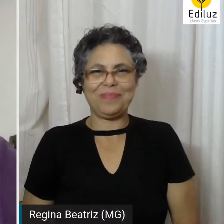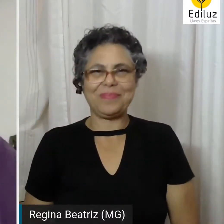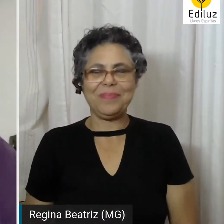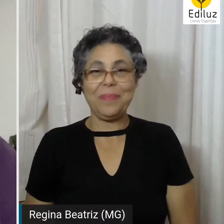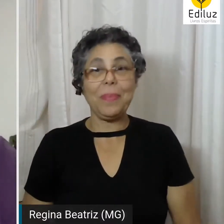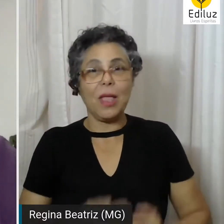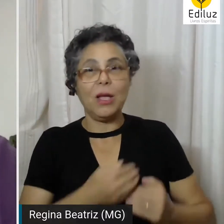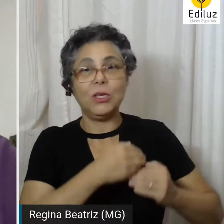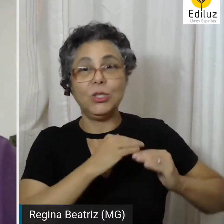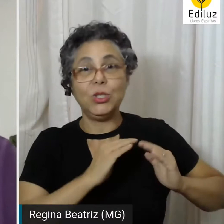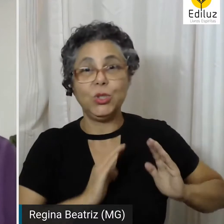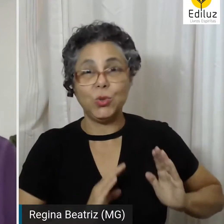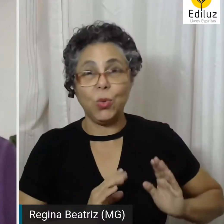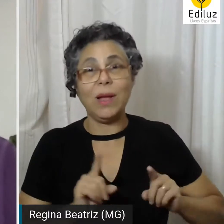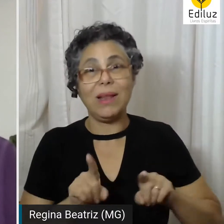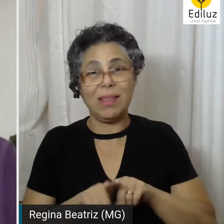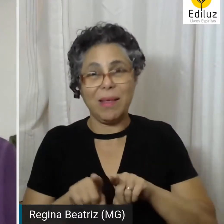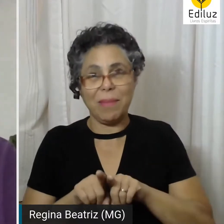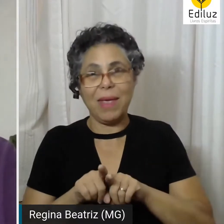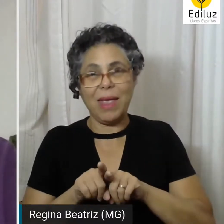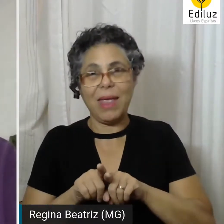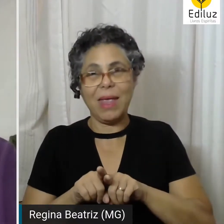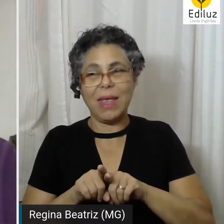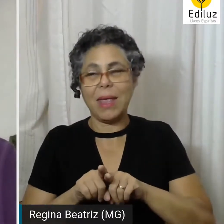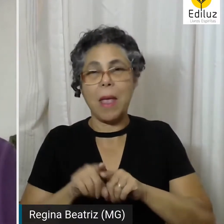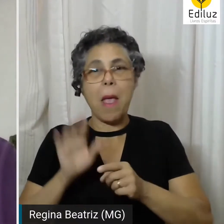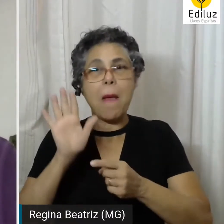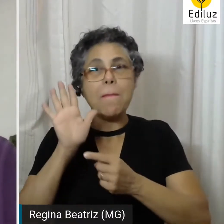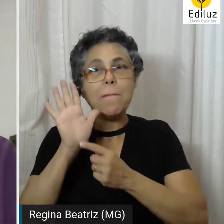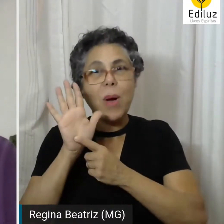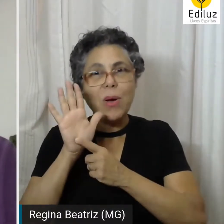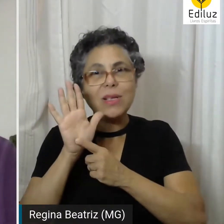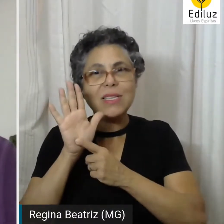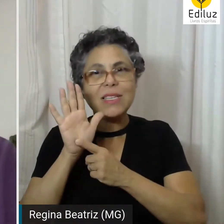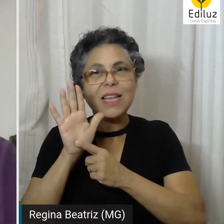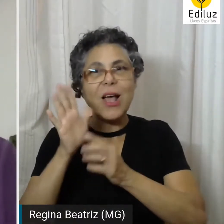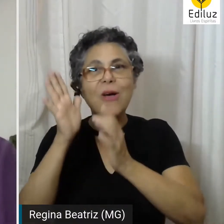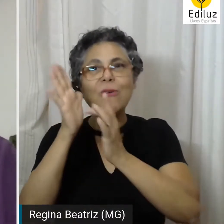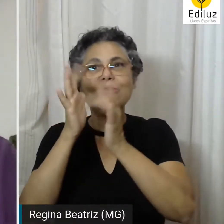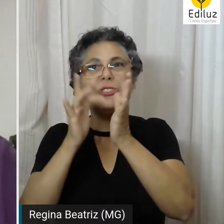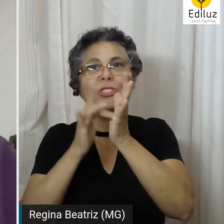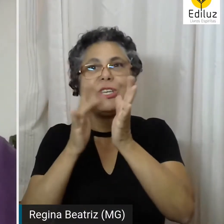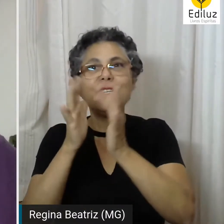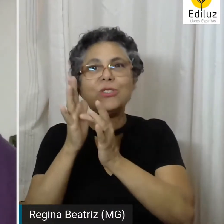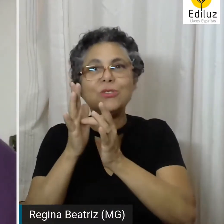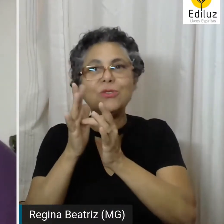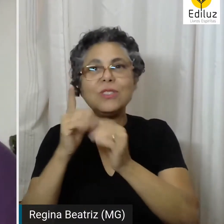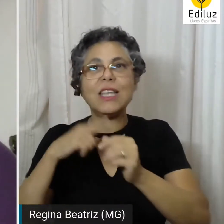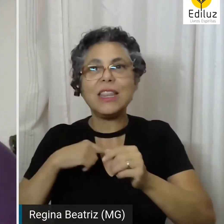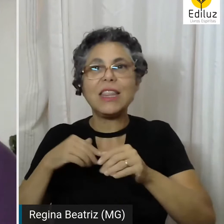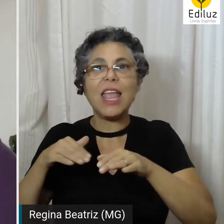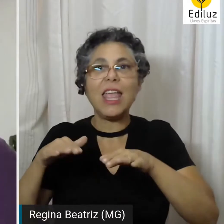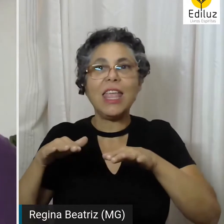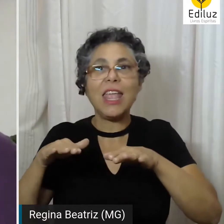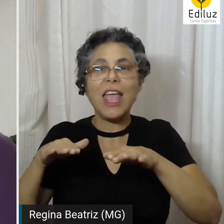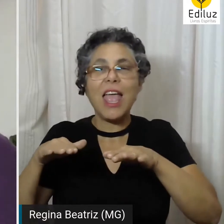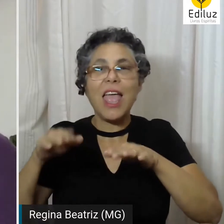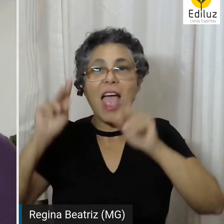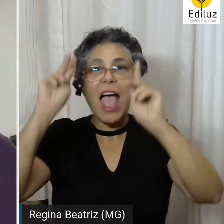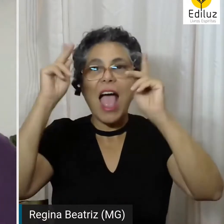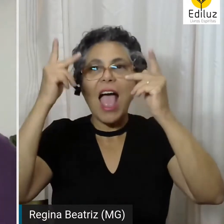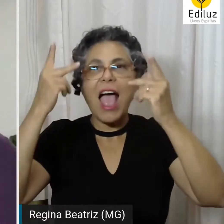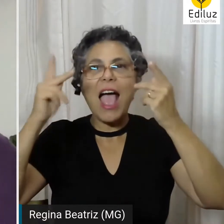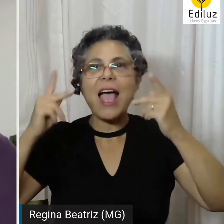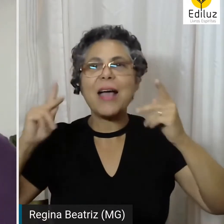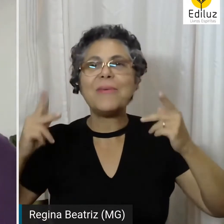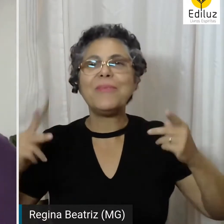Joana traz um Jesus realizador harmônico. Harmônico na medida em que compreendia a natureza